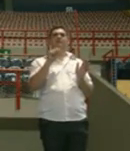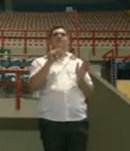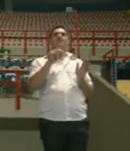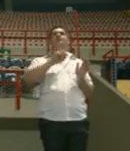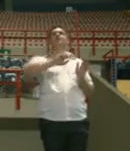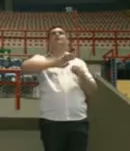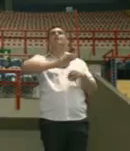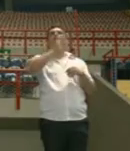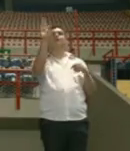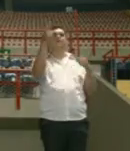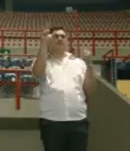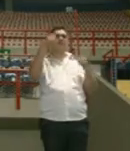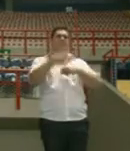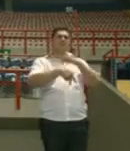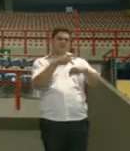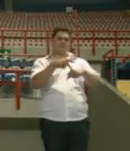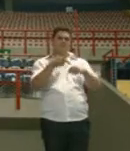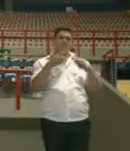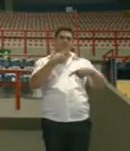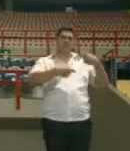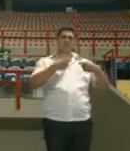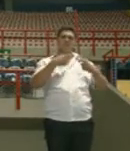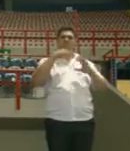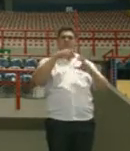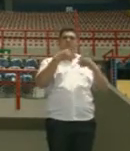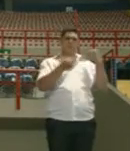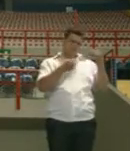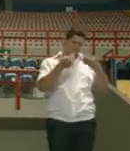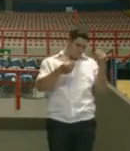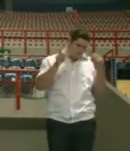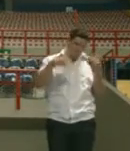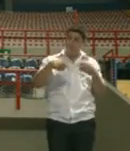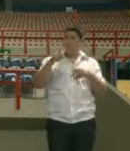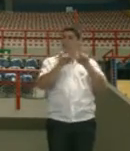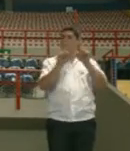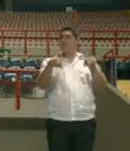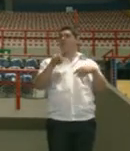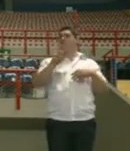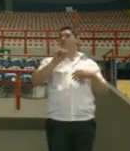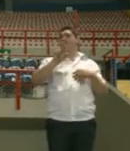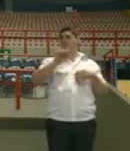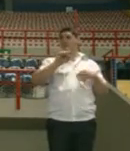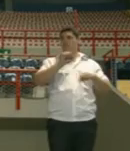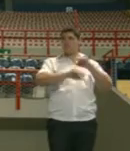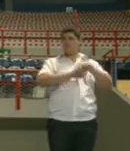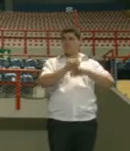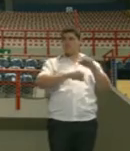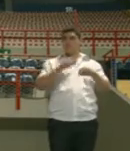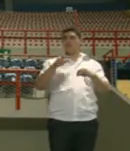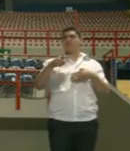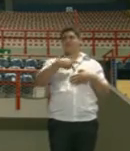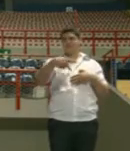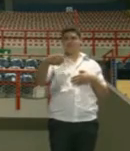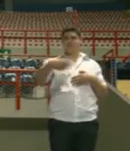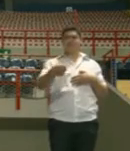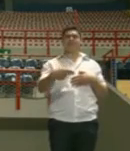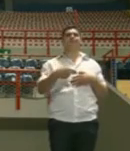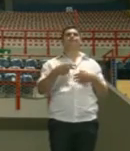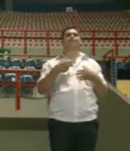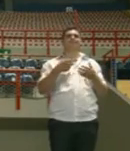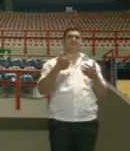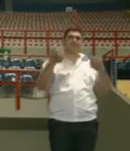vou combater uma ditadura externa? Então, gente, o projeto do Vargas de Estado Novo começa a